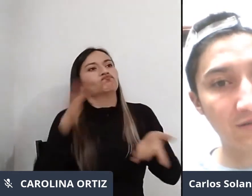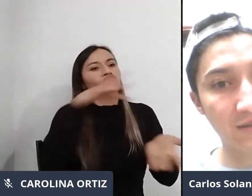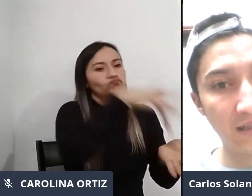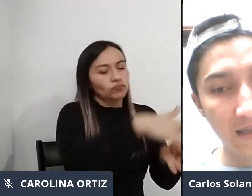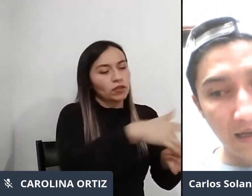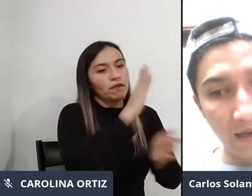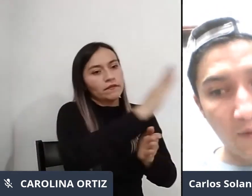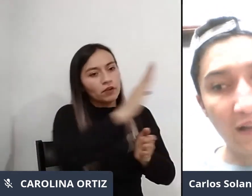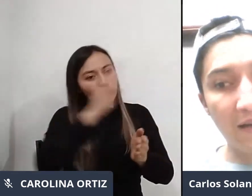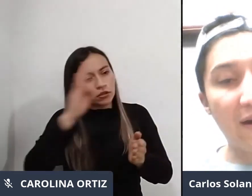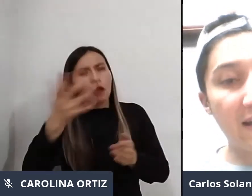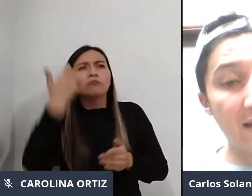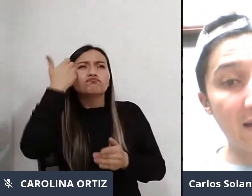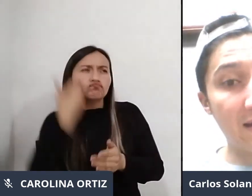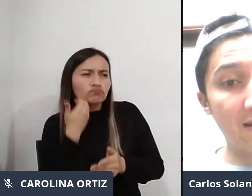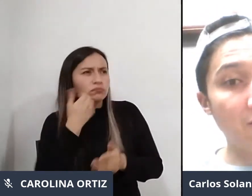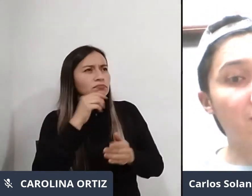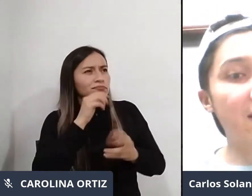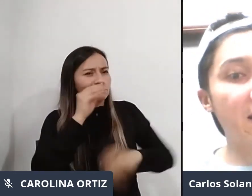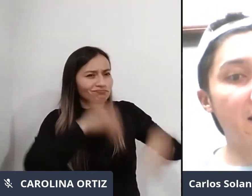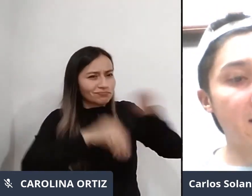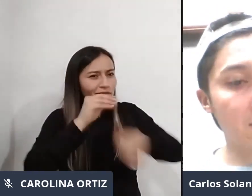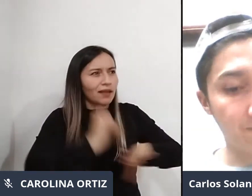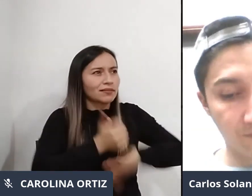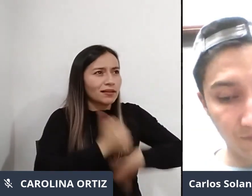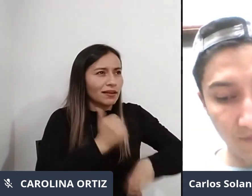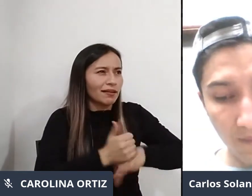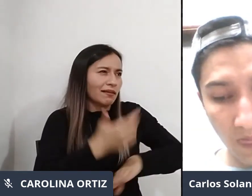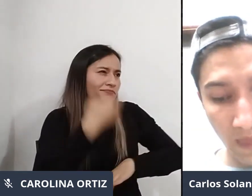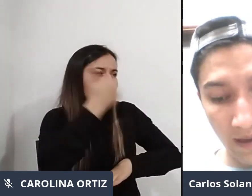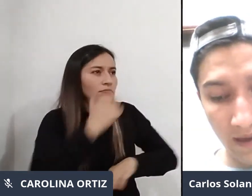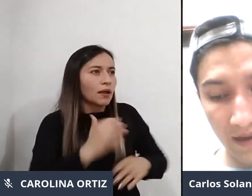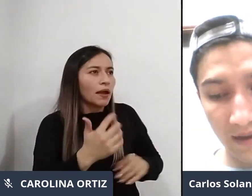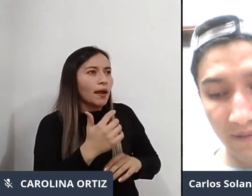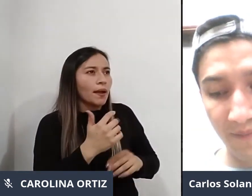los correos. Pero el tema de no tener